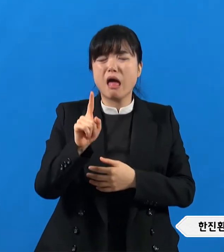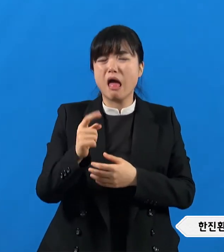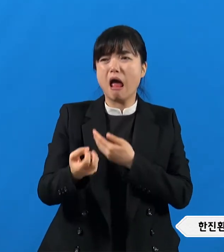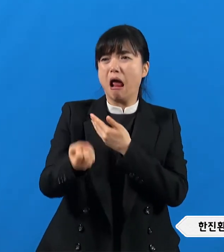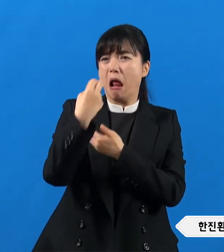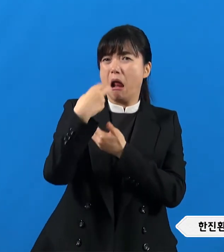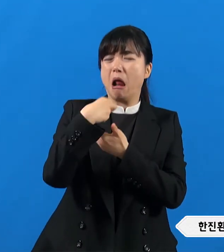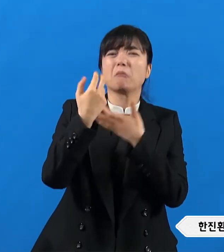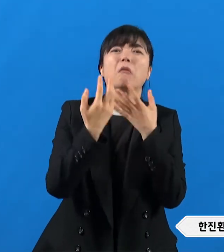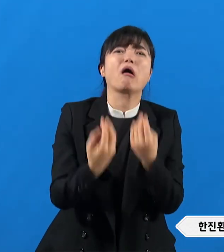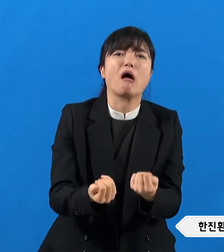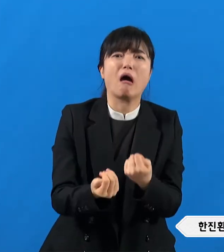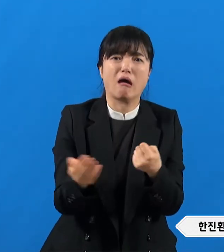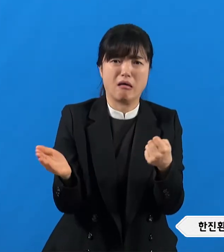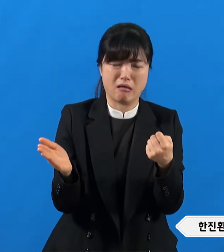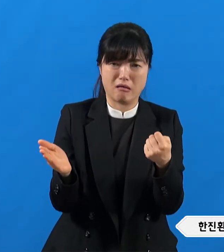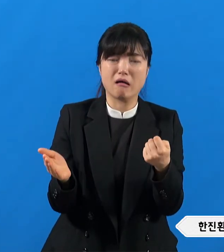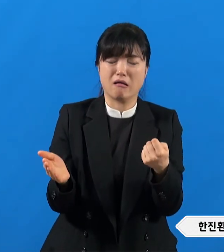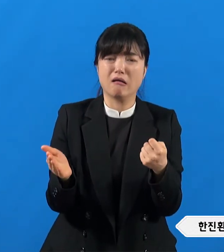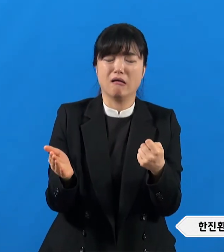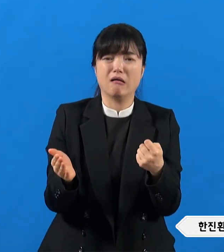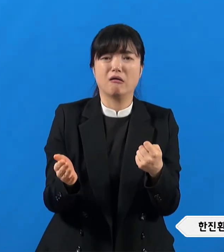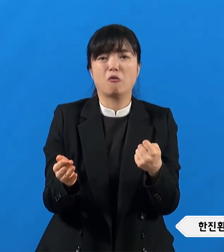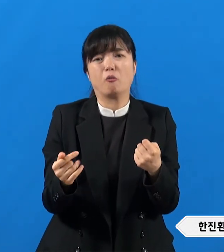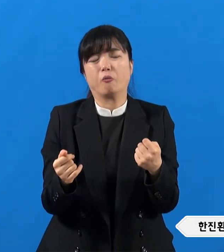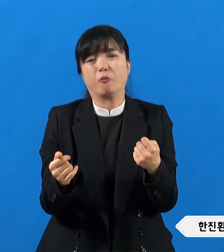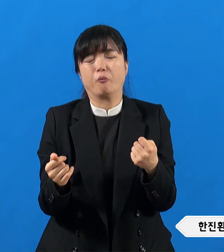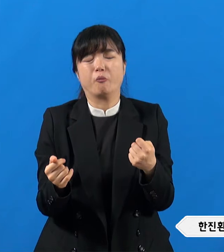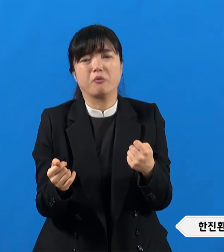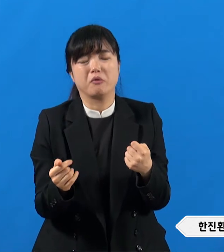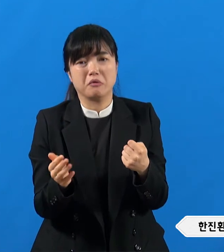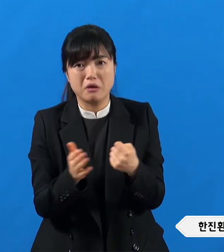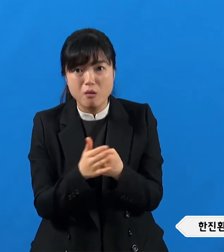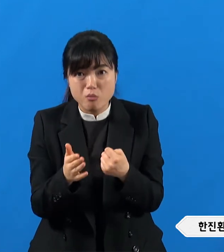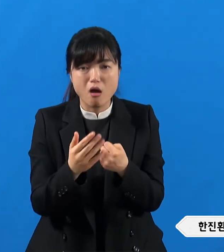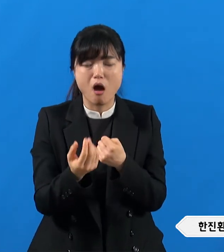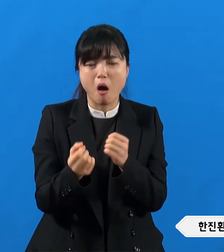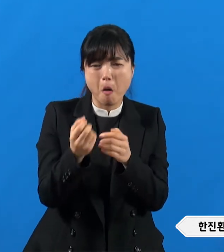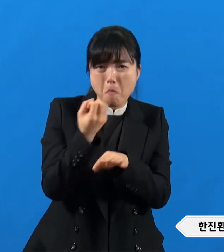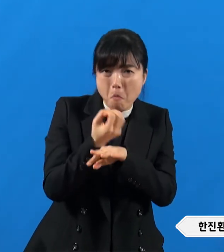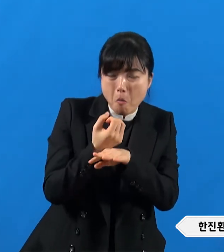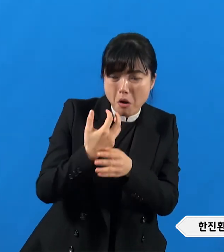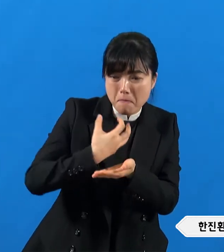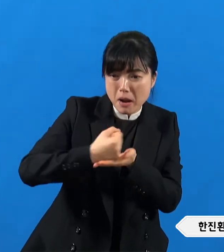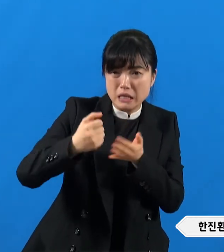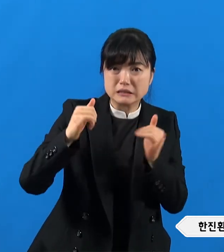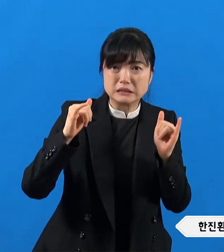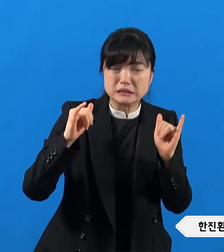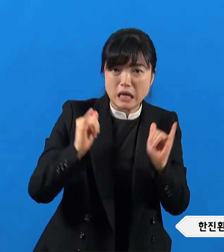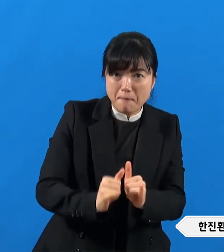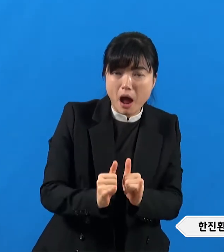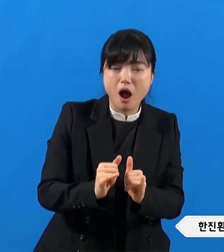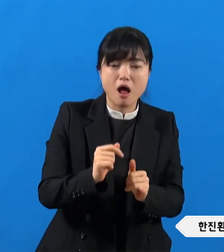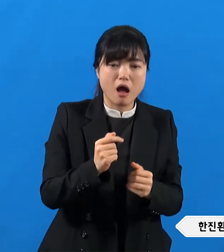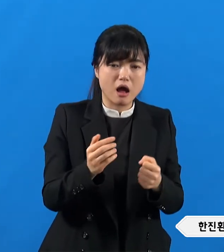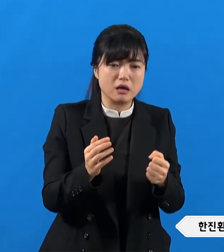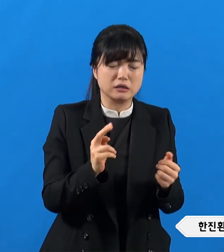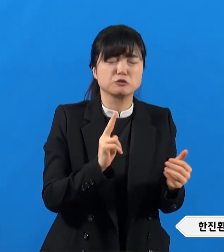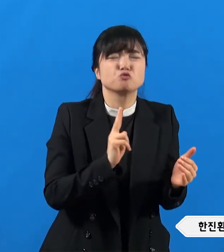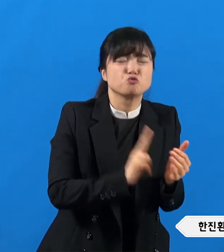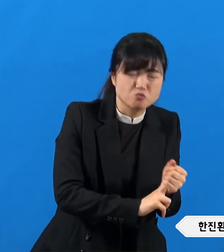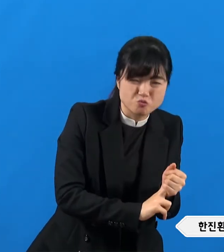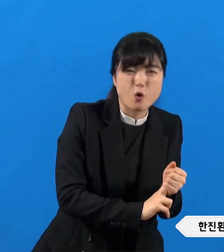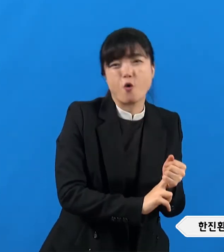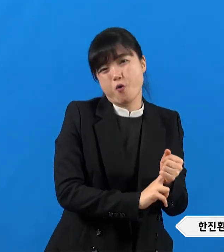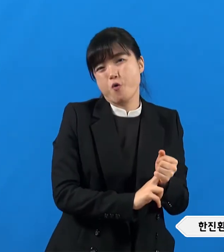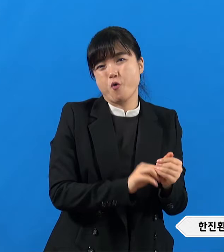형편없기 때문에 그래서 보물을 뺏기지 않으려면 숨겨두는 것이 제일 안전했기